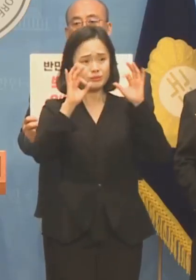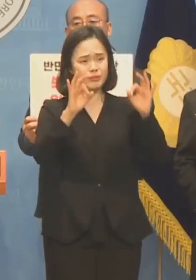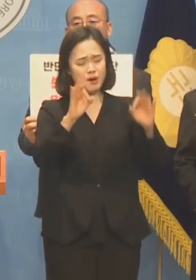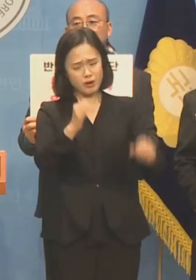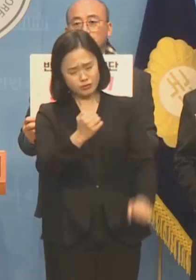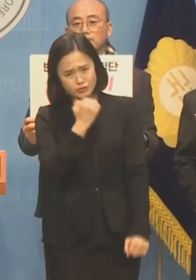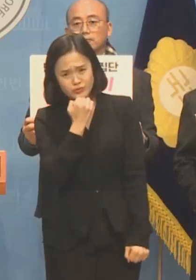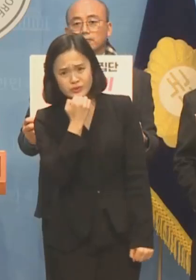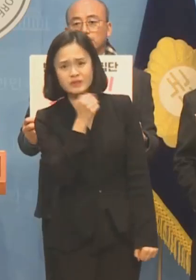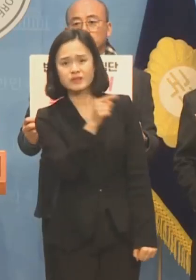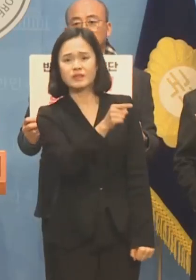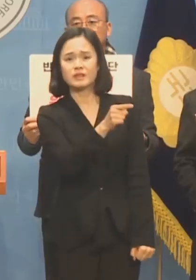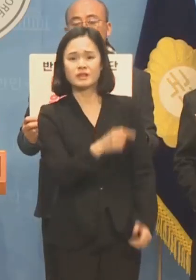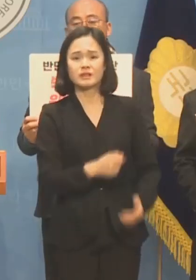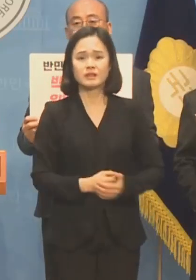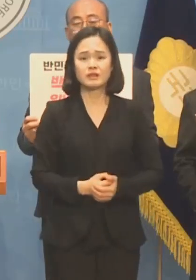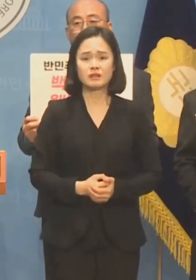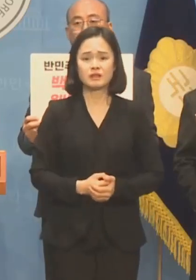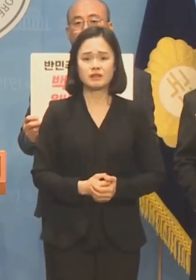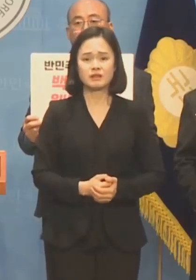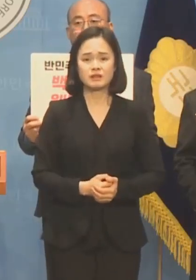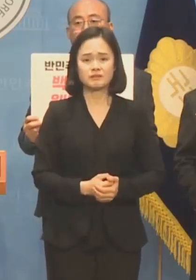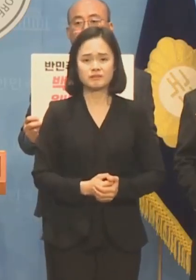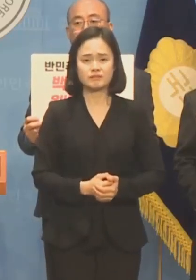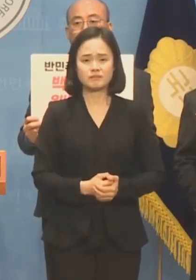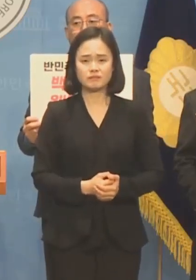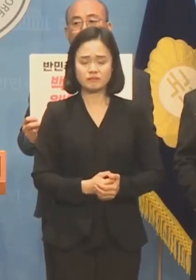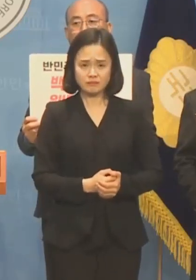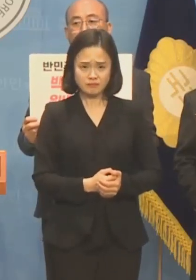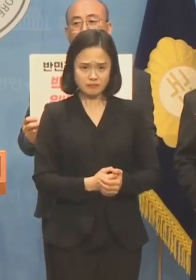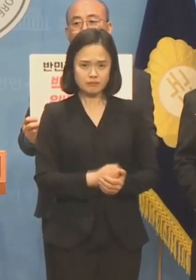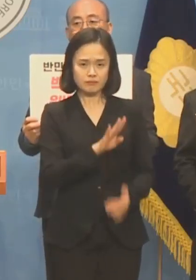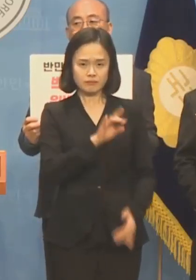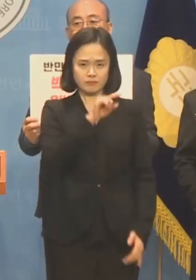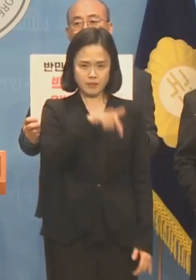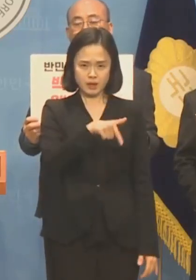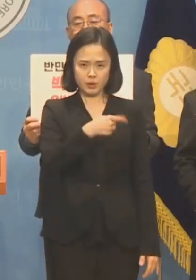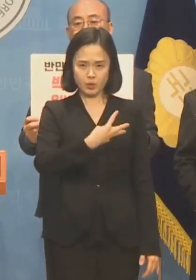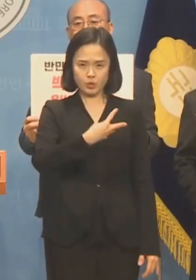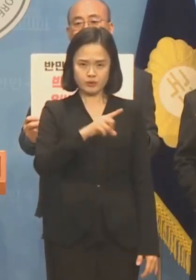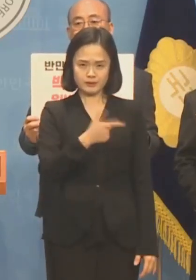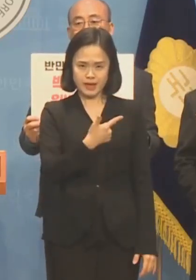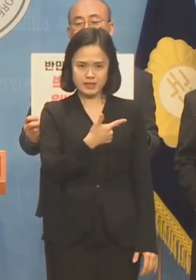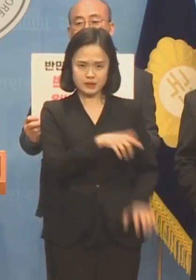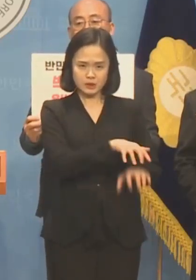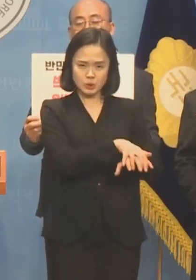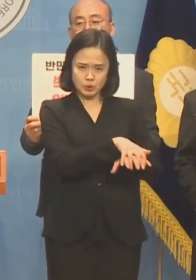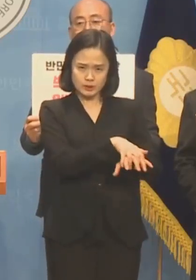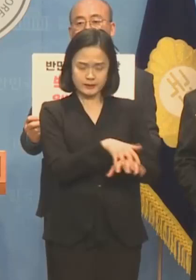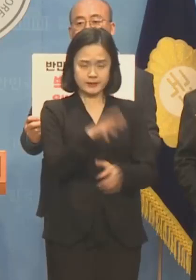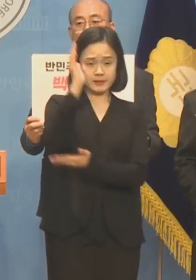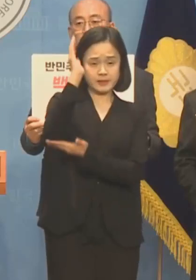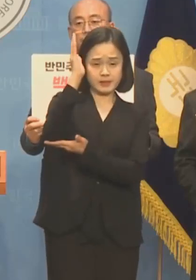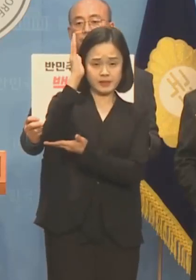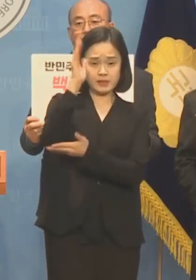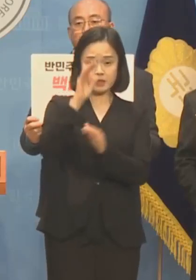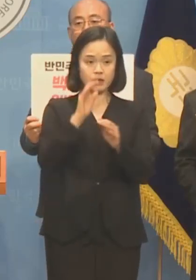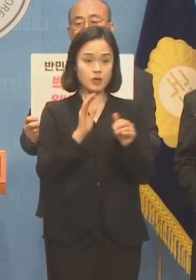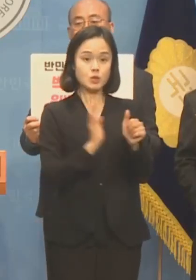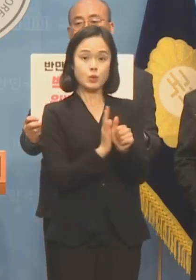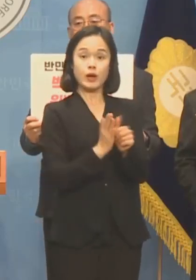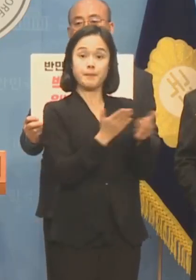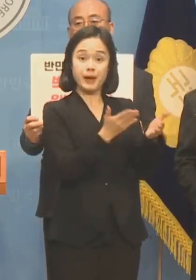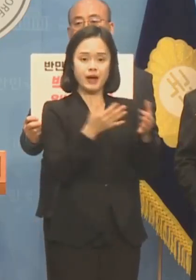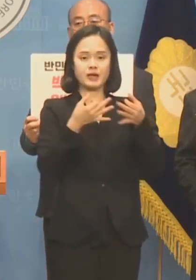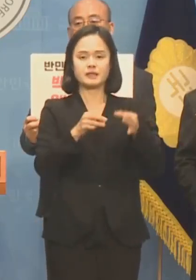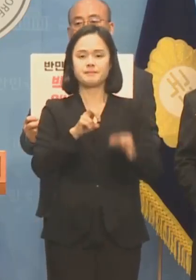이 폭력 집단의 기자회견을 주선한 김민전 국민의힘 의원은 반공 청년단의 출범이